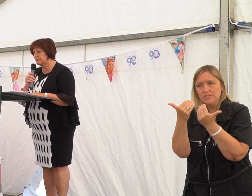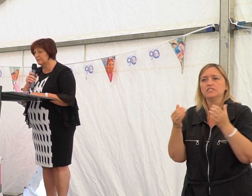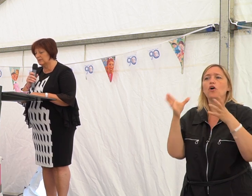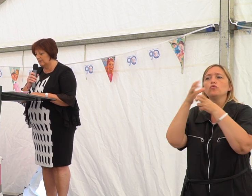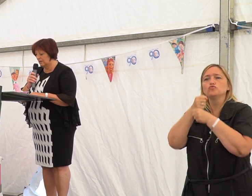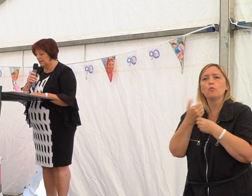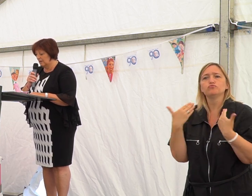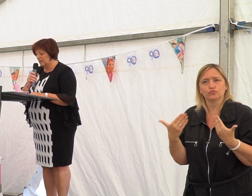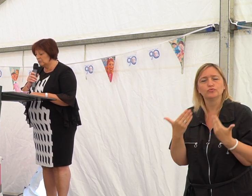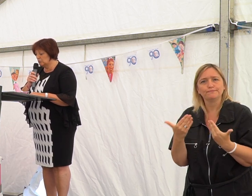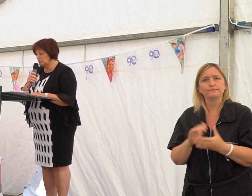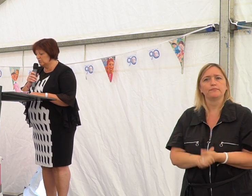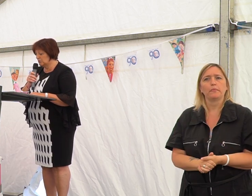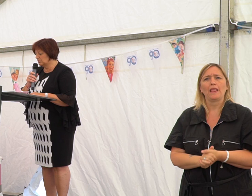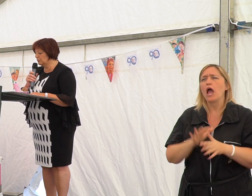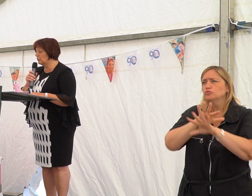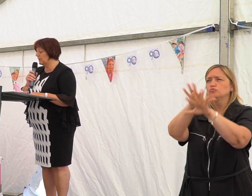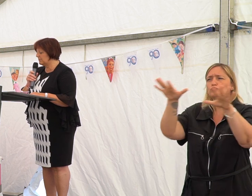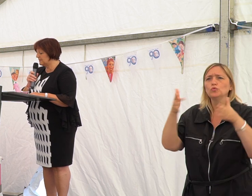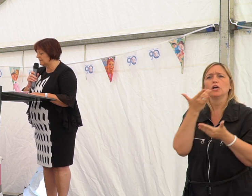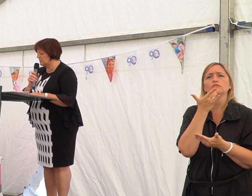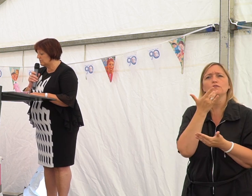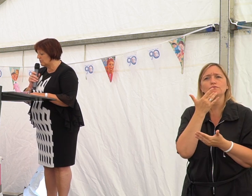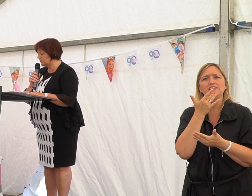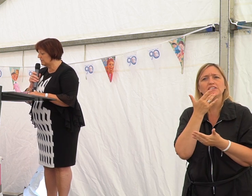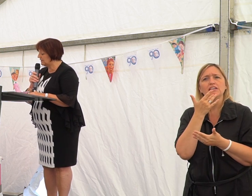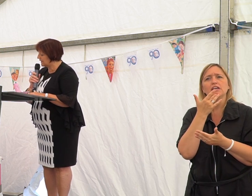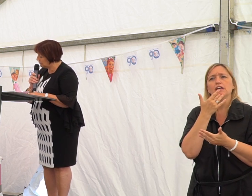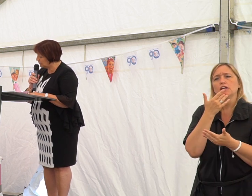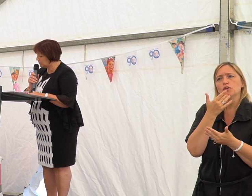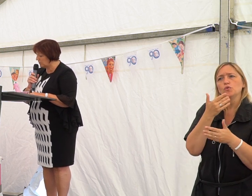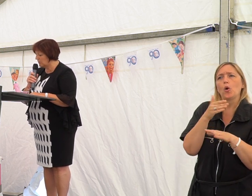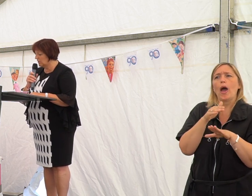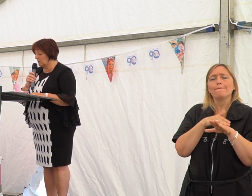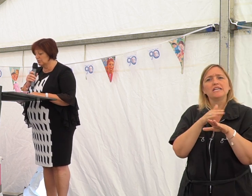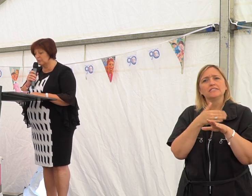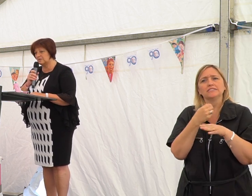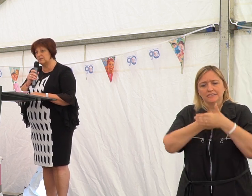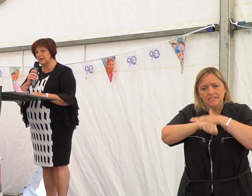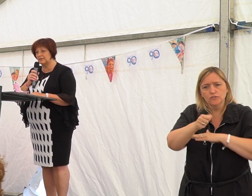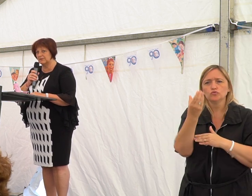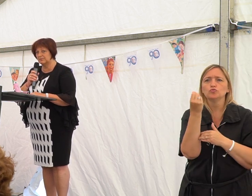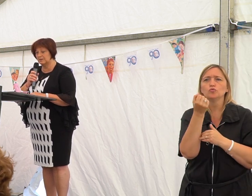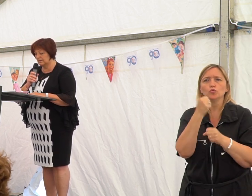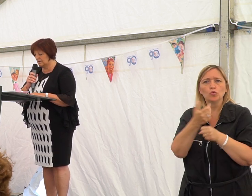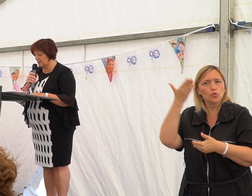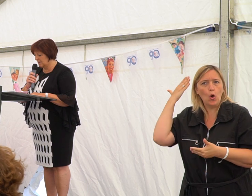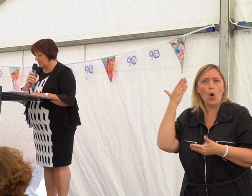aujourd'hui. À tous, nous voulons rappeler la naissance, il y a 90 ans, de Marcel